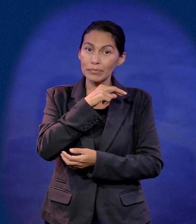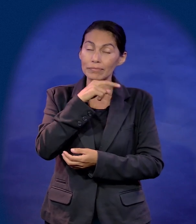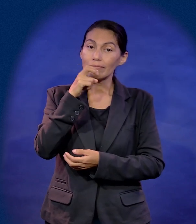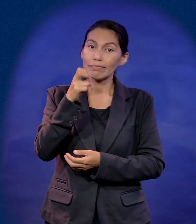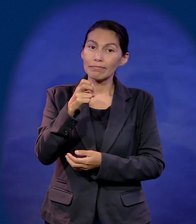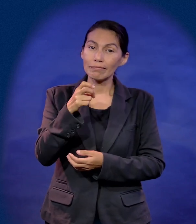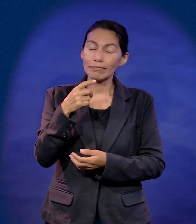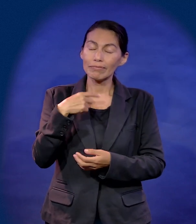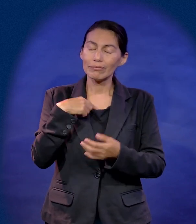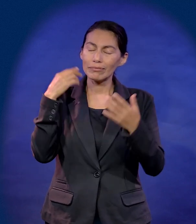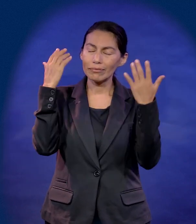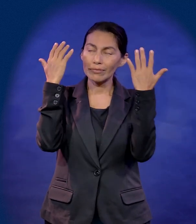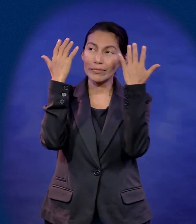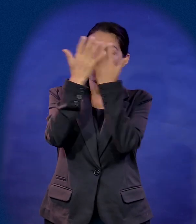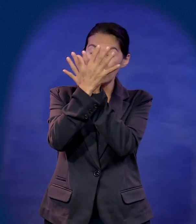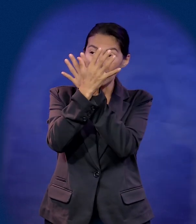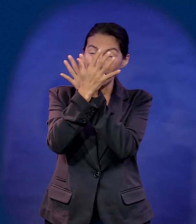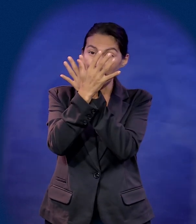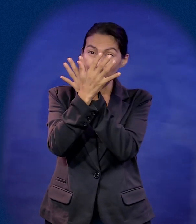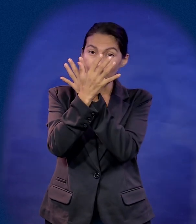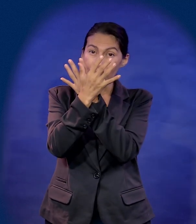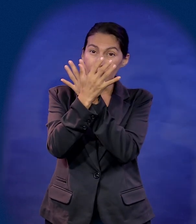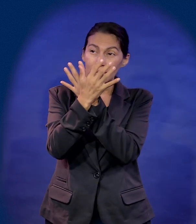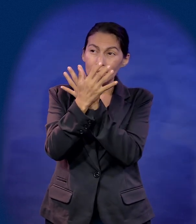momentánea. Y esto